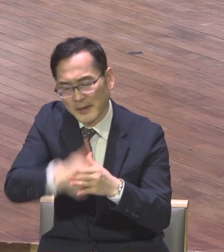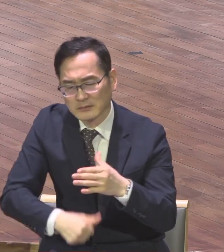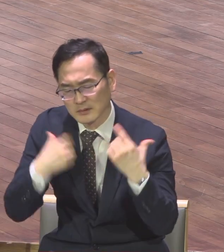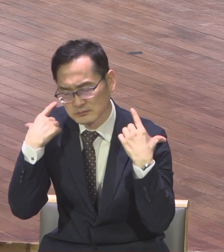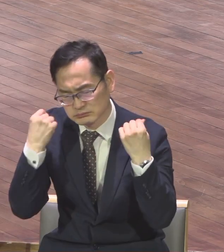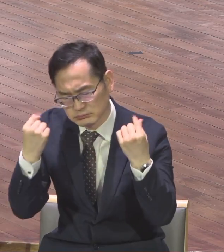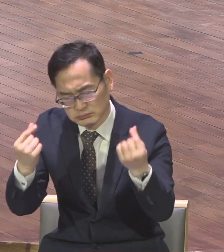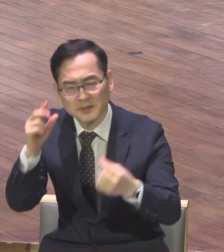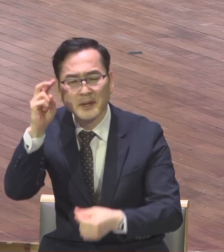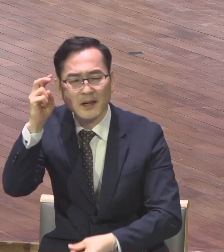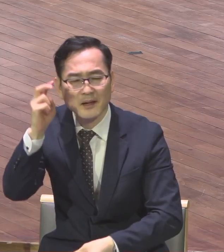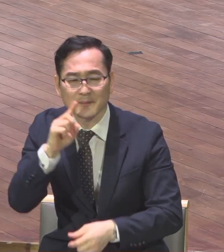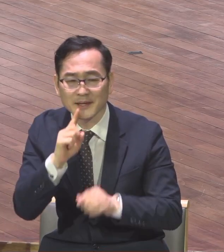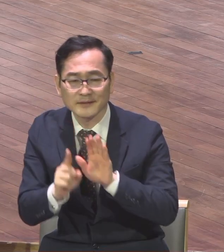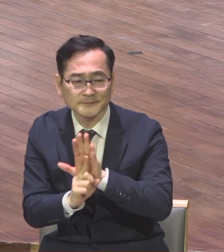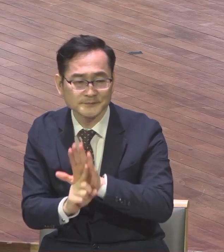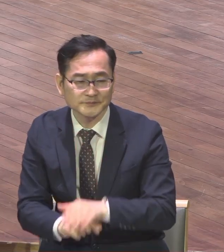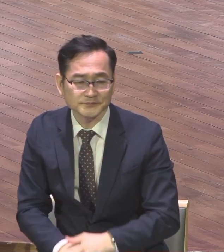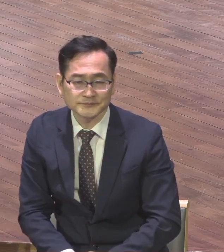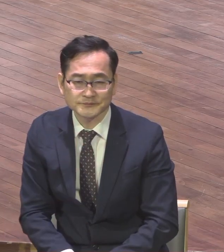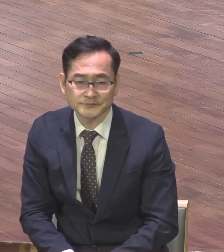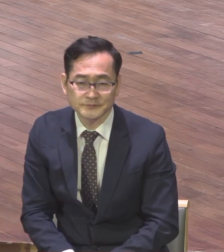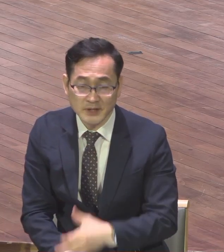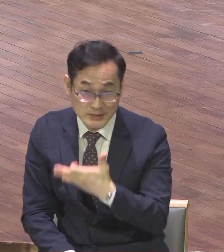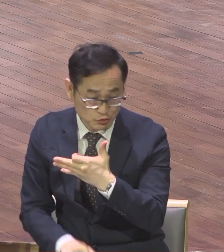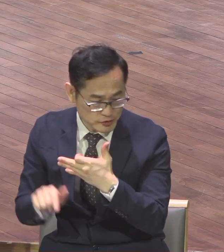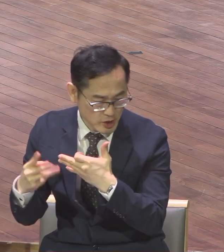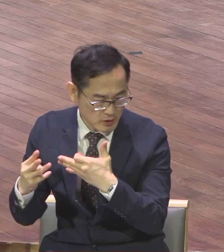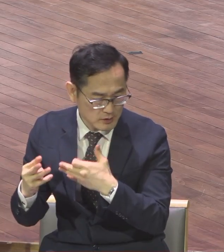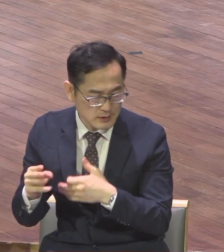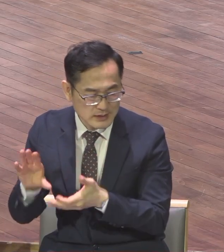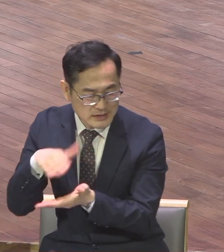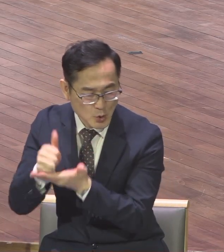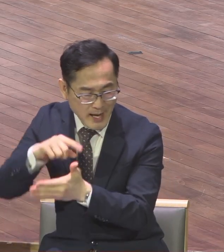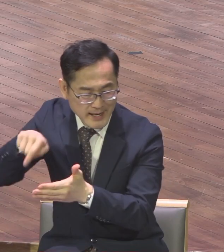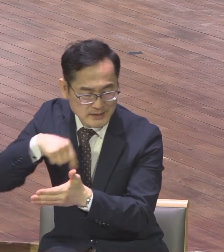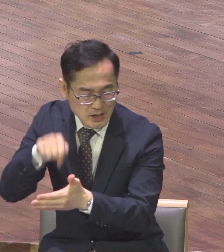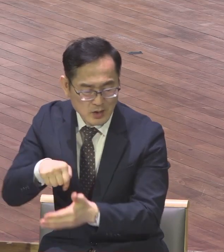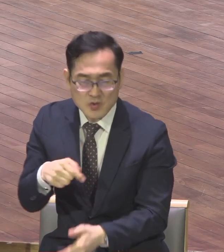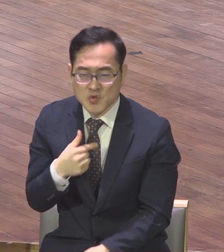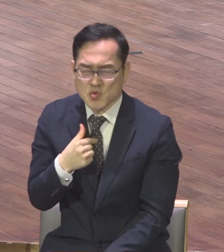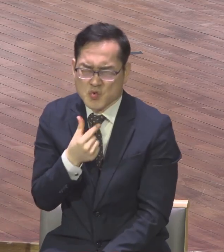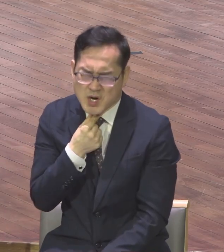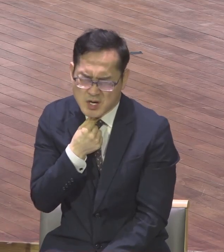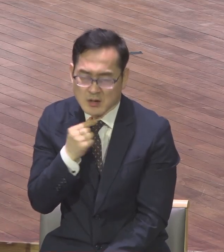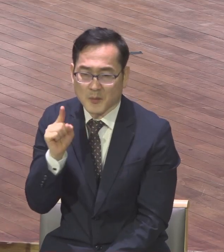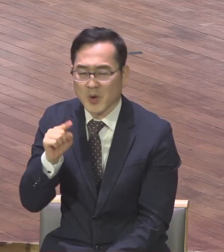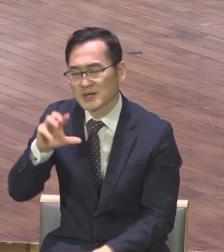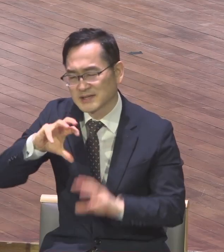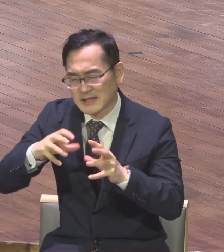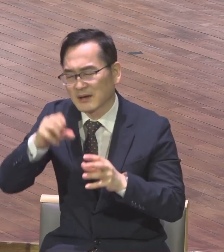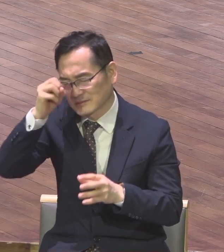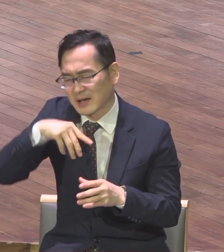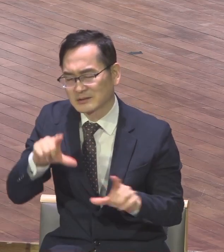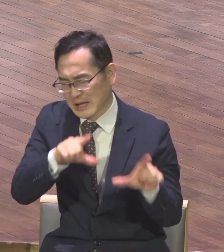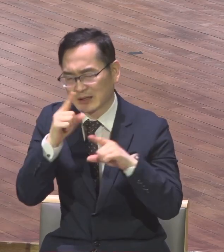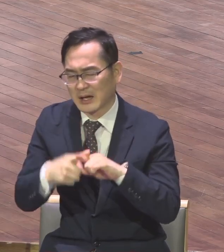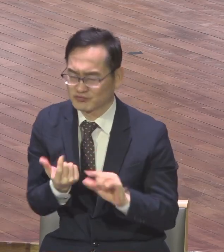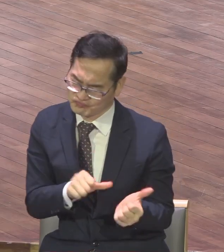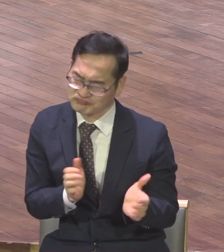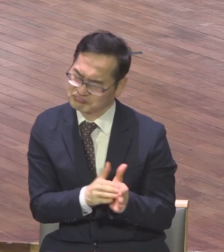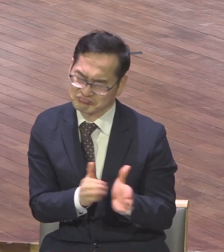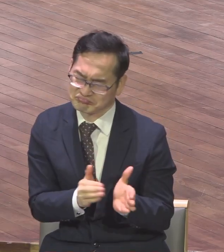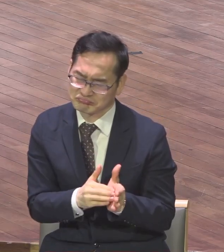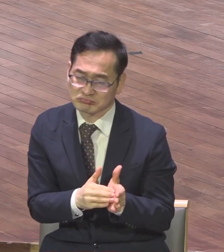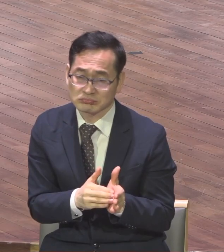있을 것이요. 19절에 만일 그리스도 안에서 우리가 바라는 것이 다만 이 세상의